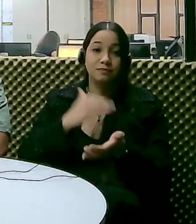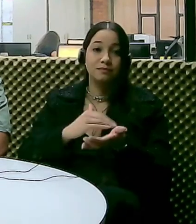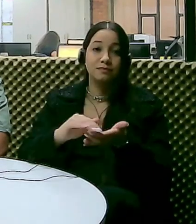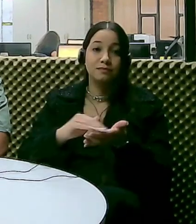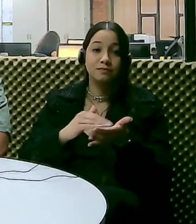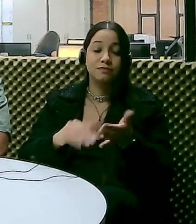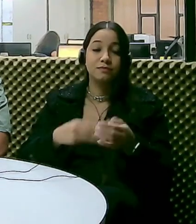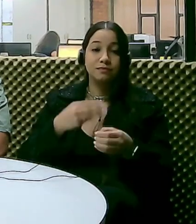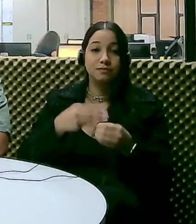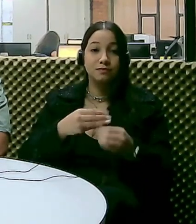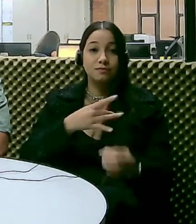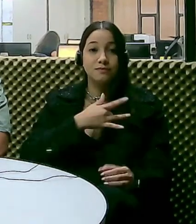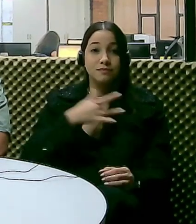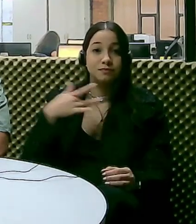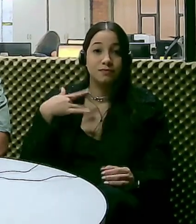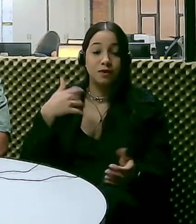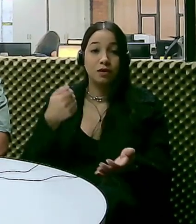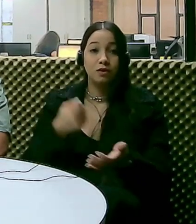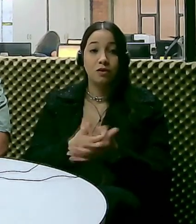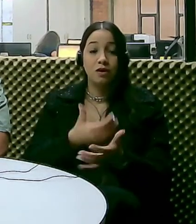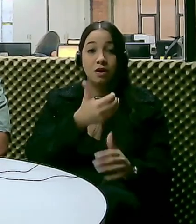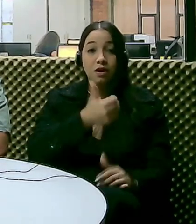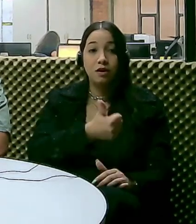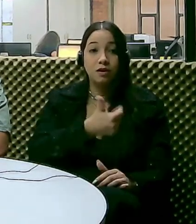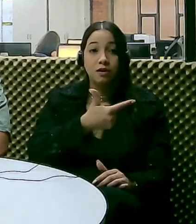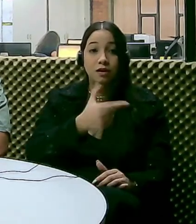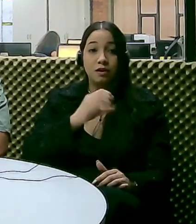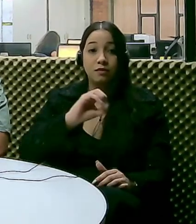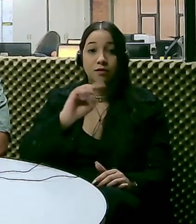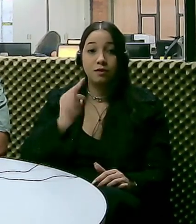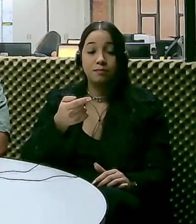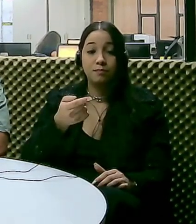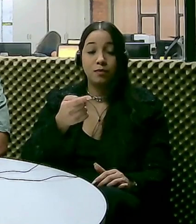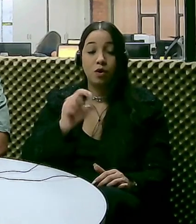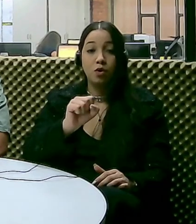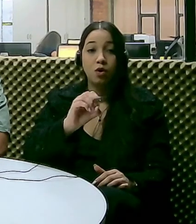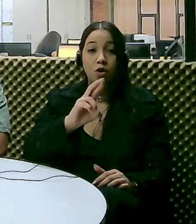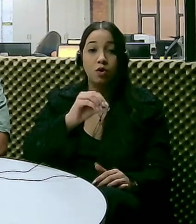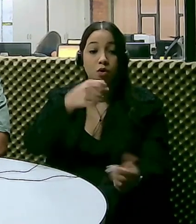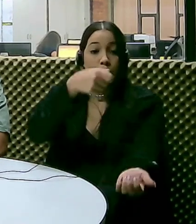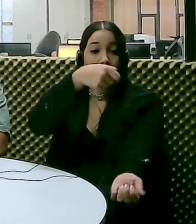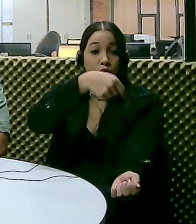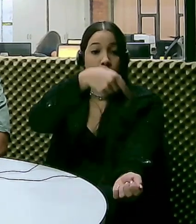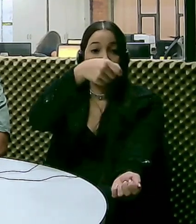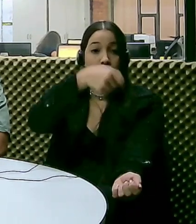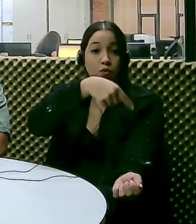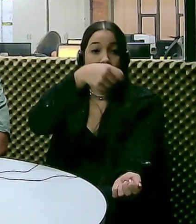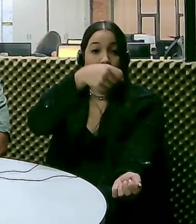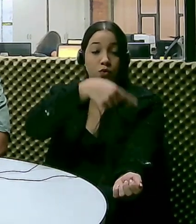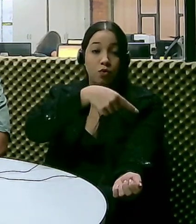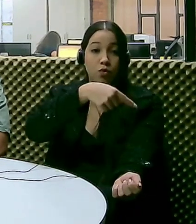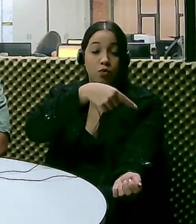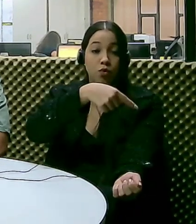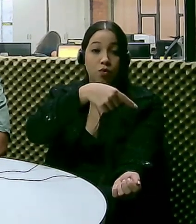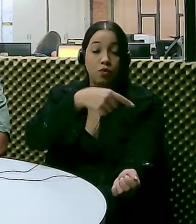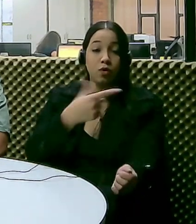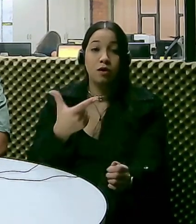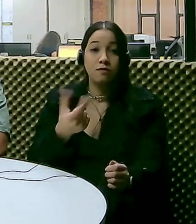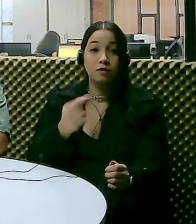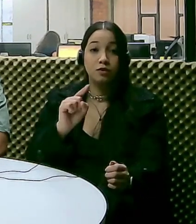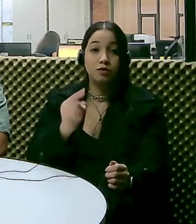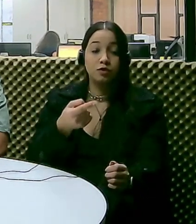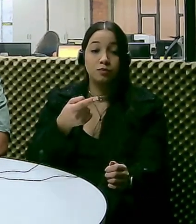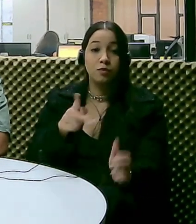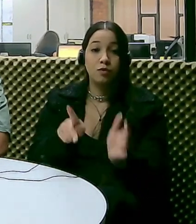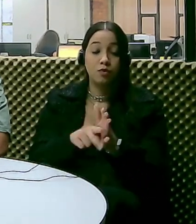Municipal de Saúde, adquiriu 120 mil frascos de soros para hidratação endovenosa e 20 mil sachês